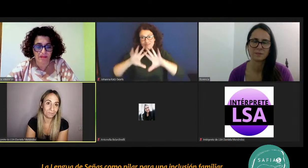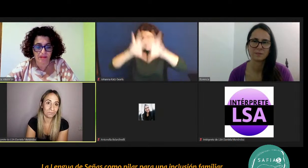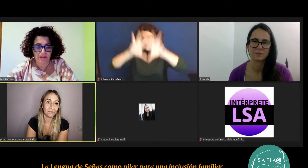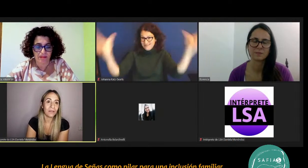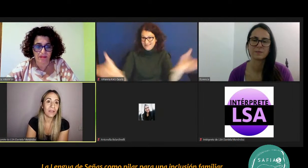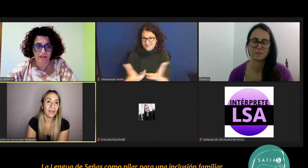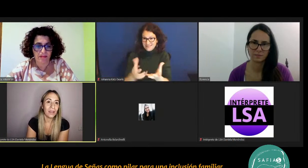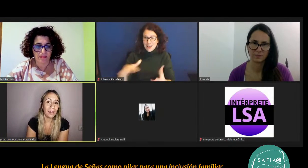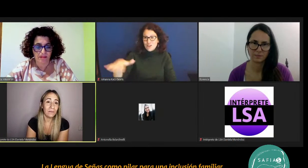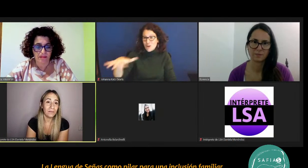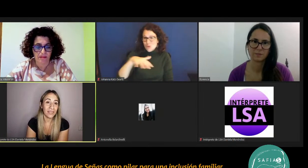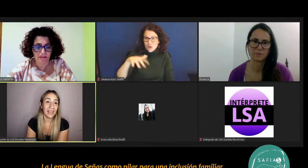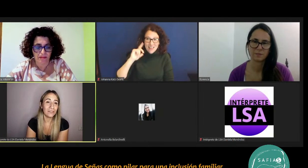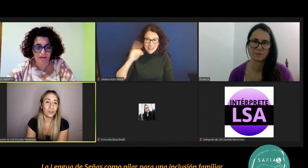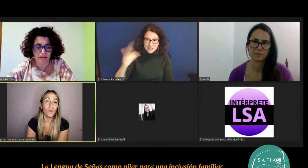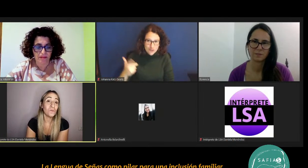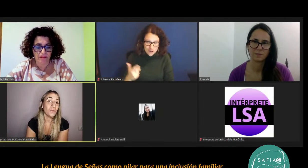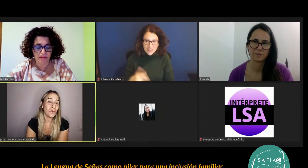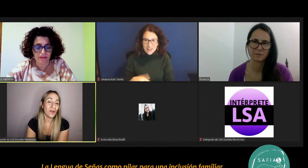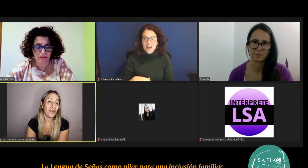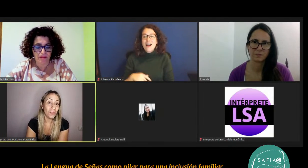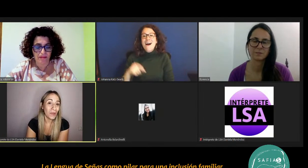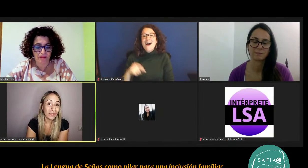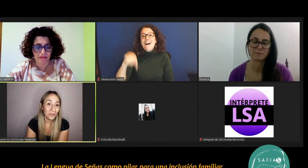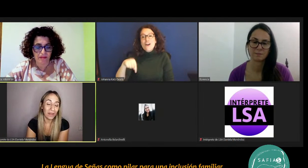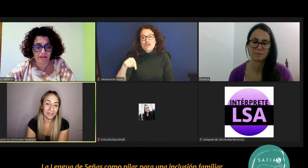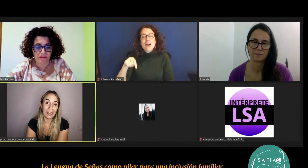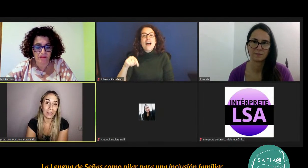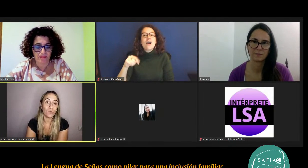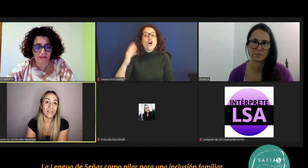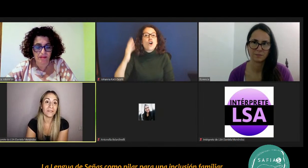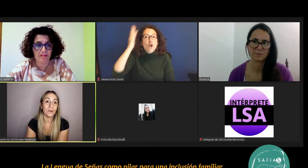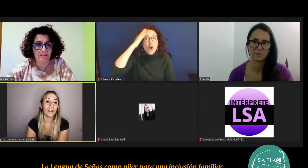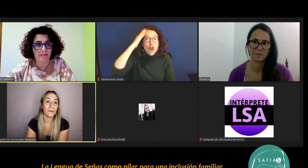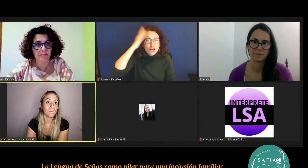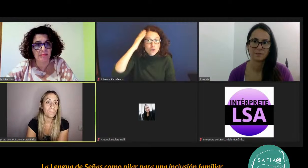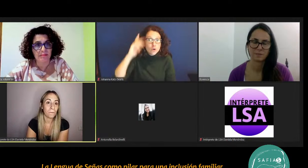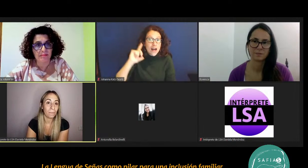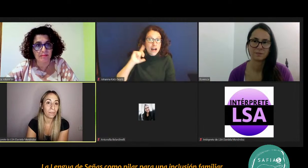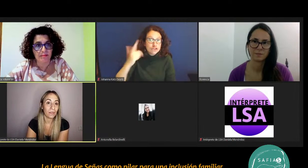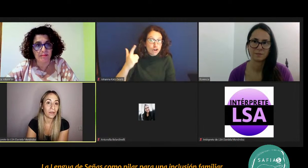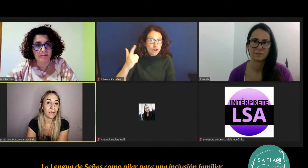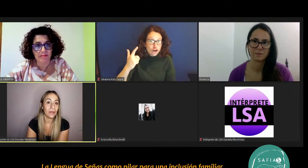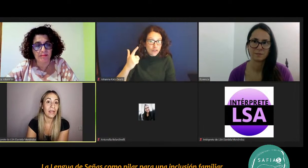coda. ¿Sí? Es todo un mundo, todo esto hace la comunidad sorda.